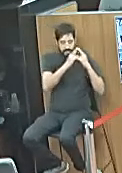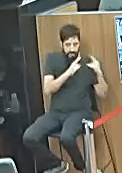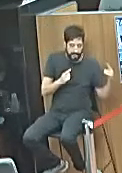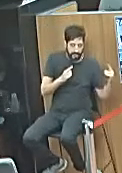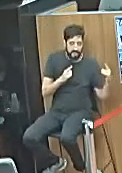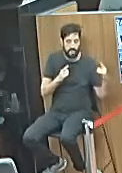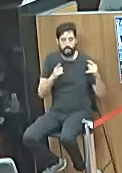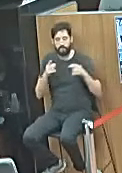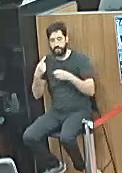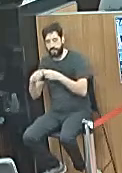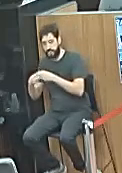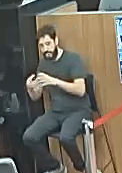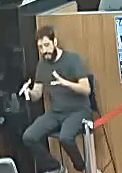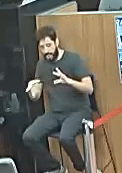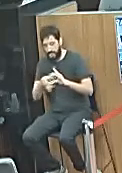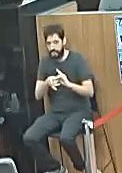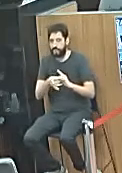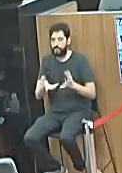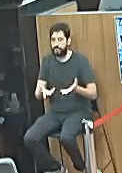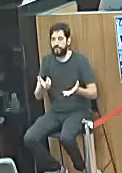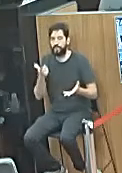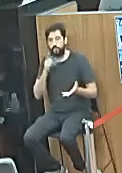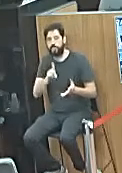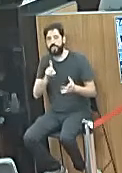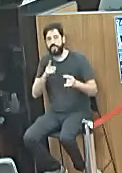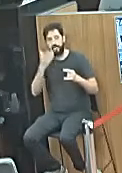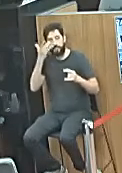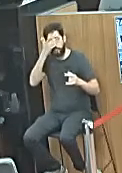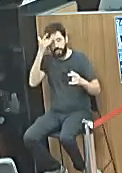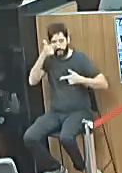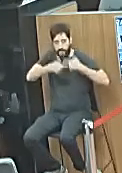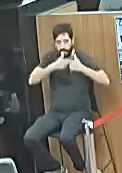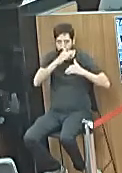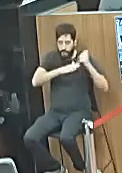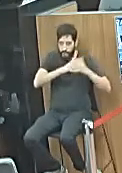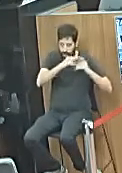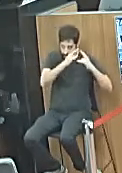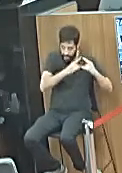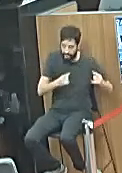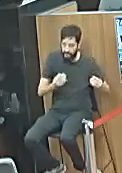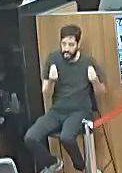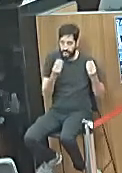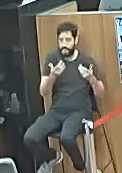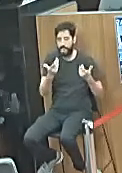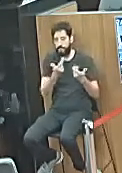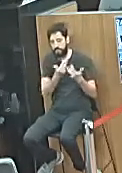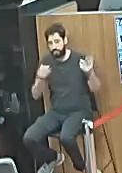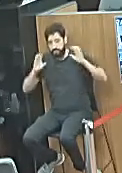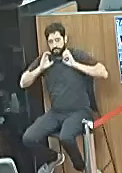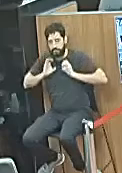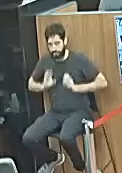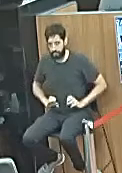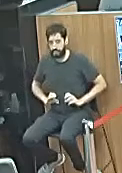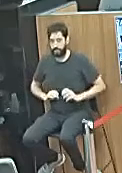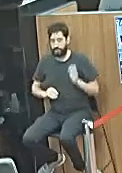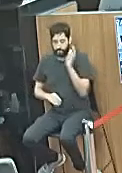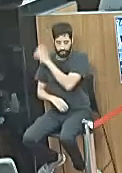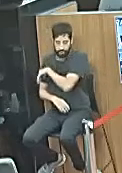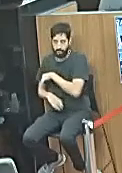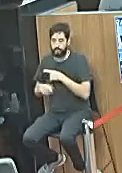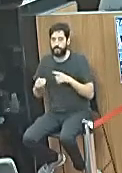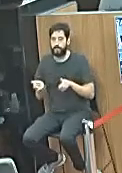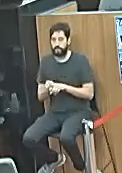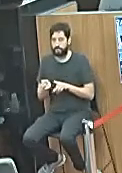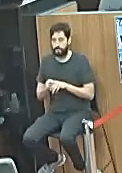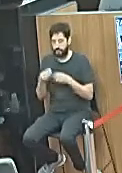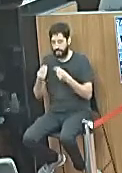conseguindo que o circense tenha seus direitos fundamentais de ser humano e de cidadão além de garantir seu trabalho